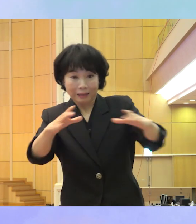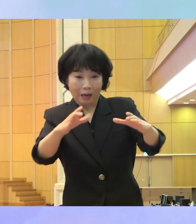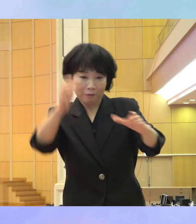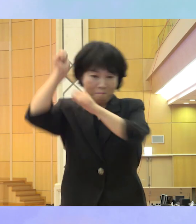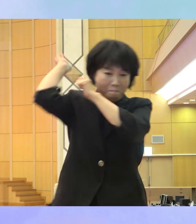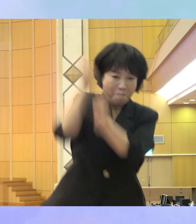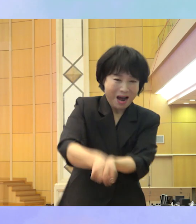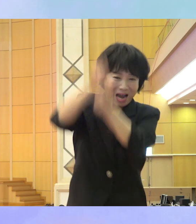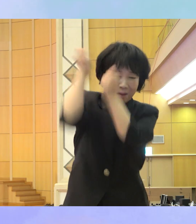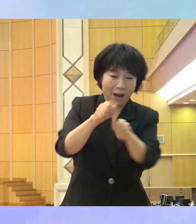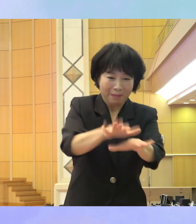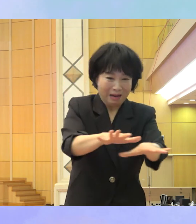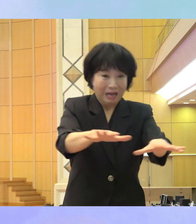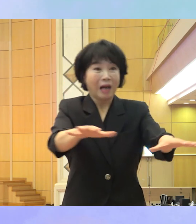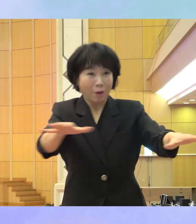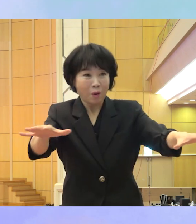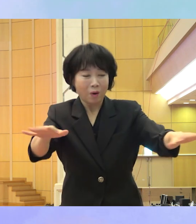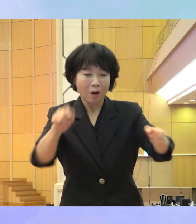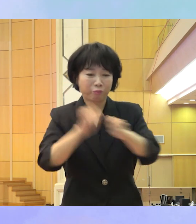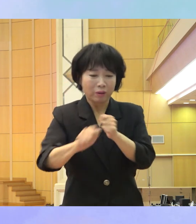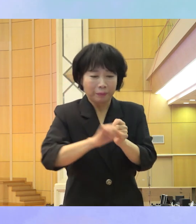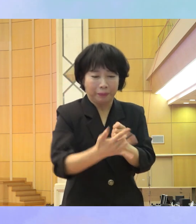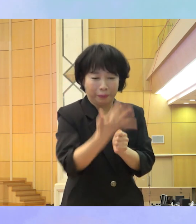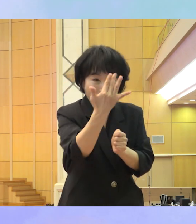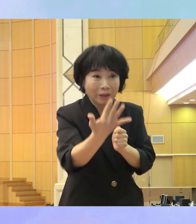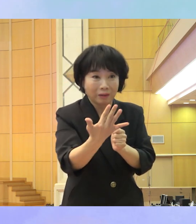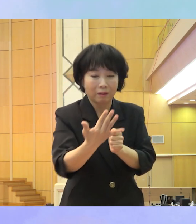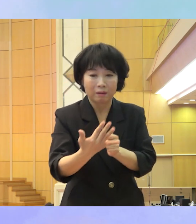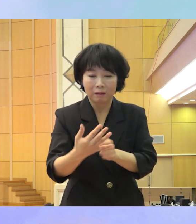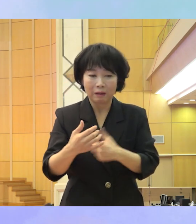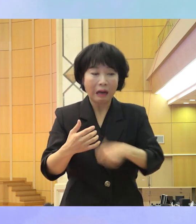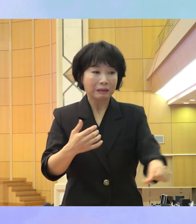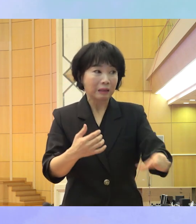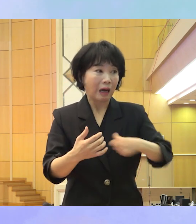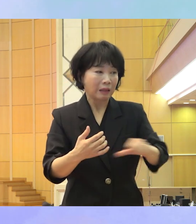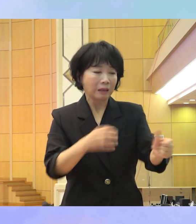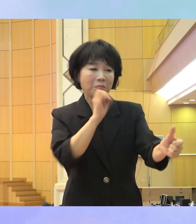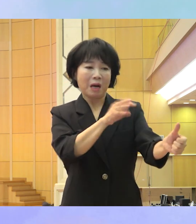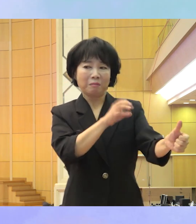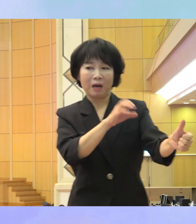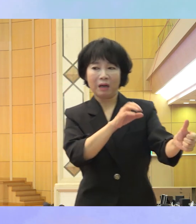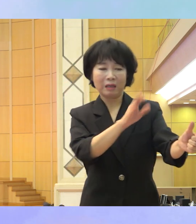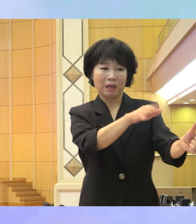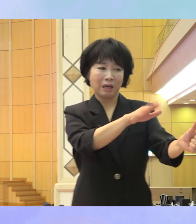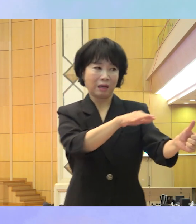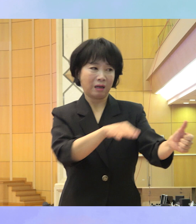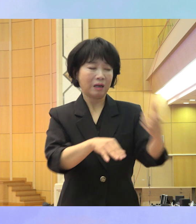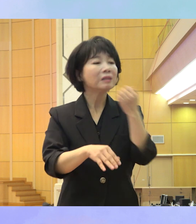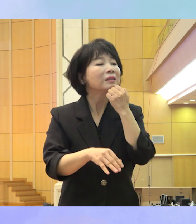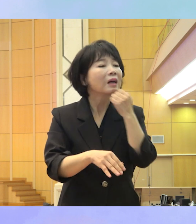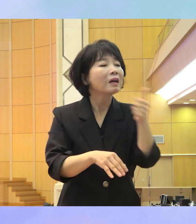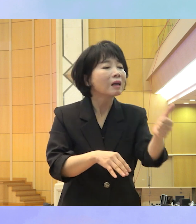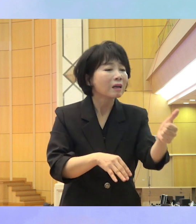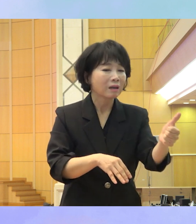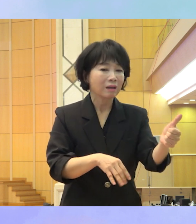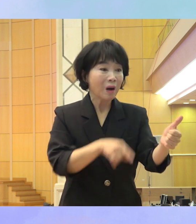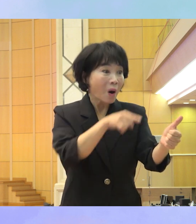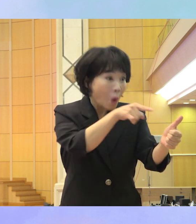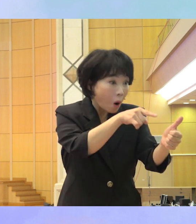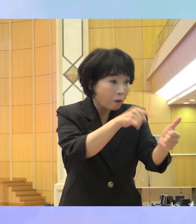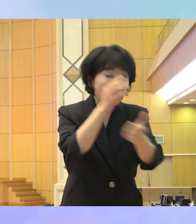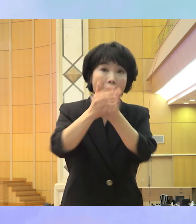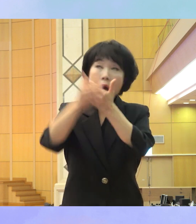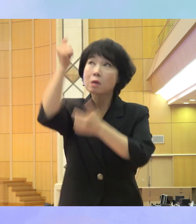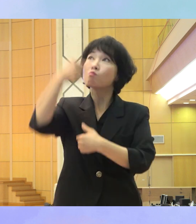장작불을 올려놓고 그제서야 아들에게 말합니다. 내 아들아, 너